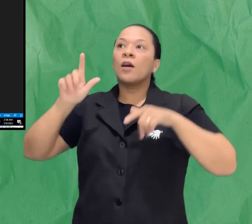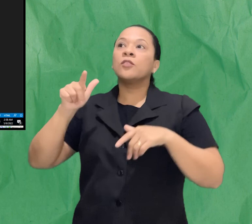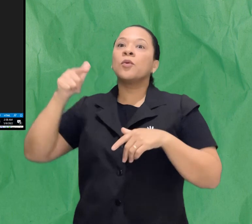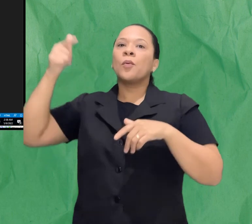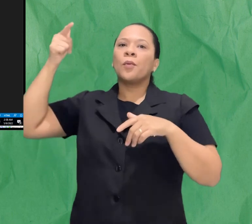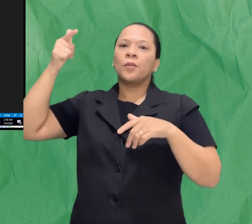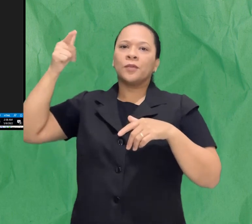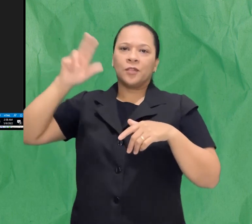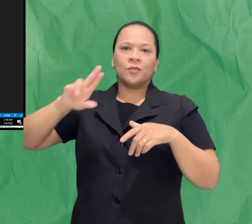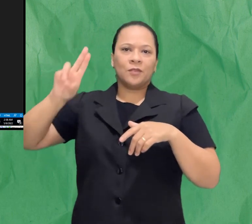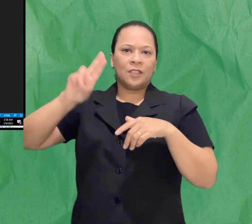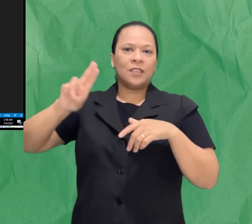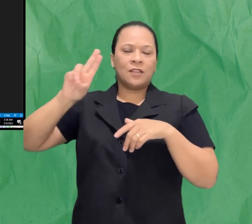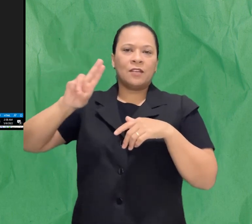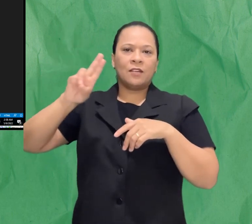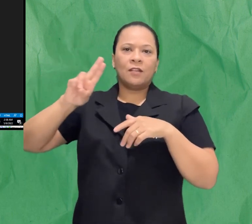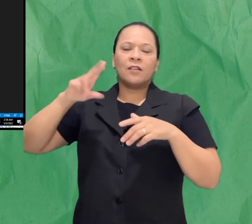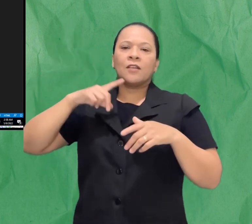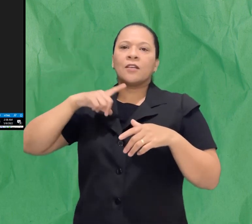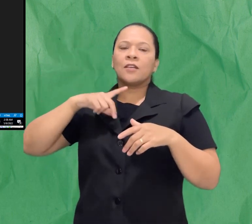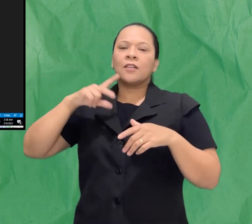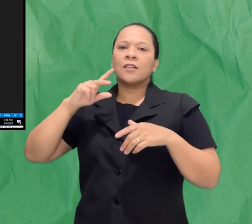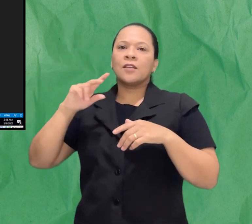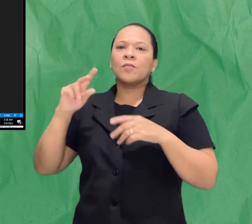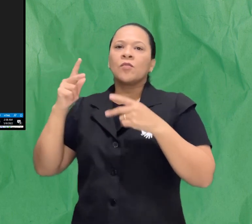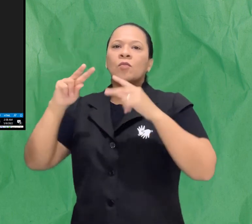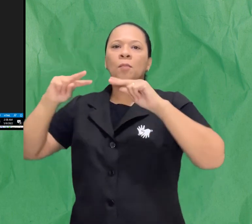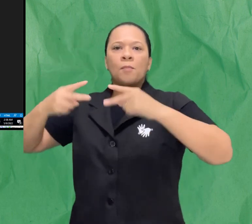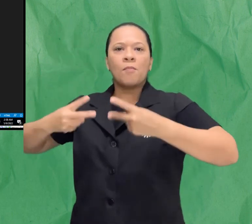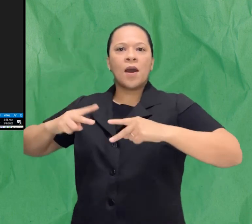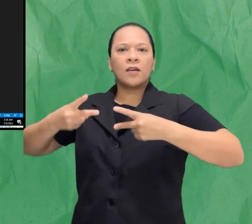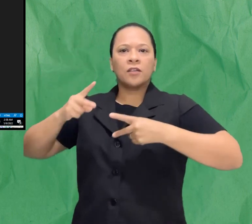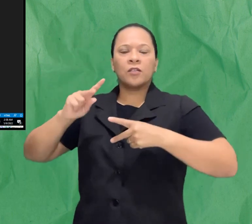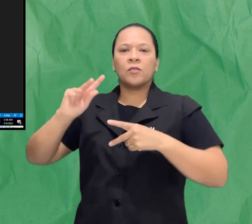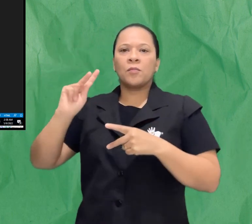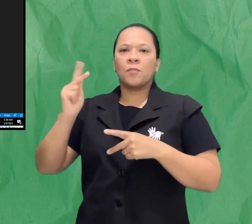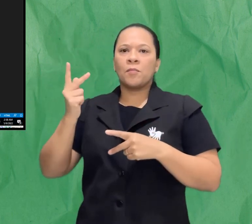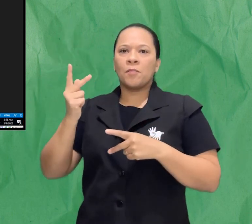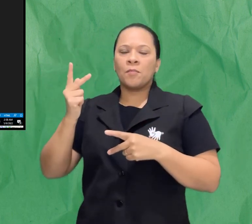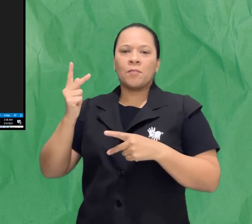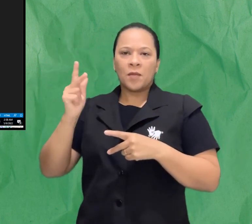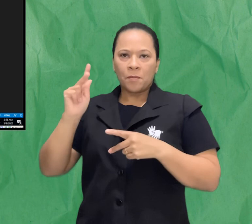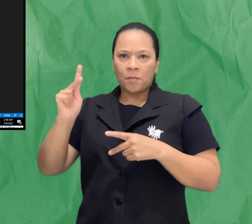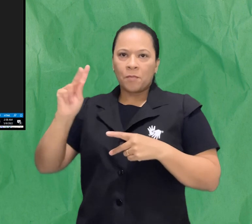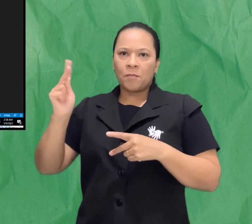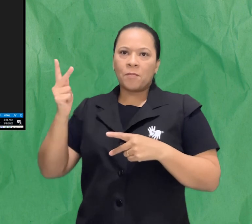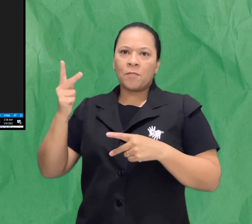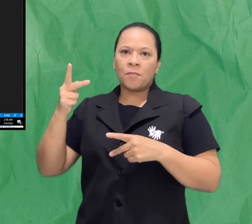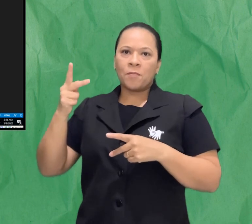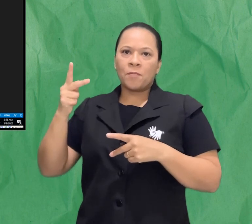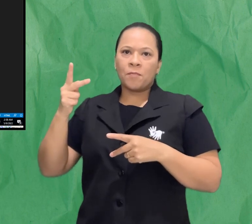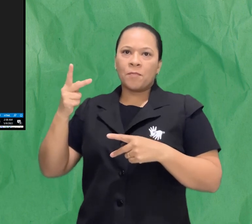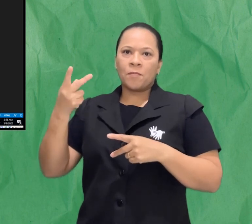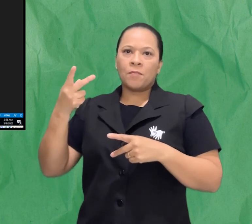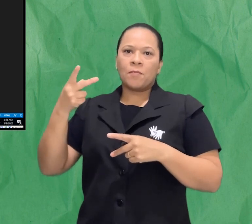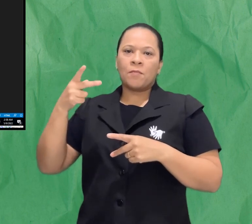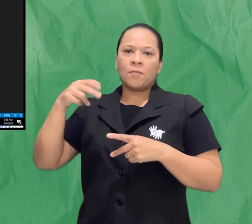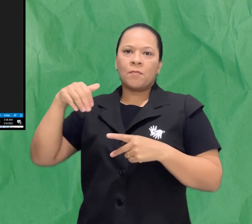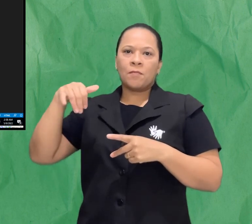em extensões. Tem aqui, quero adicionar Python. Diversas outras coisas que eu consigo adicionar nele aqui.